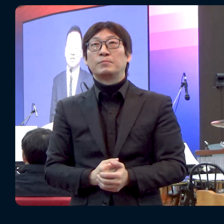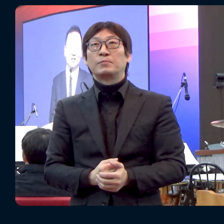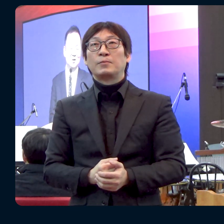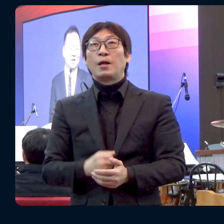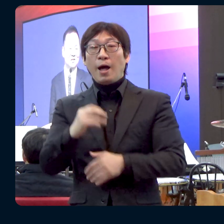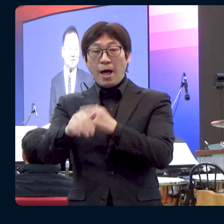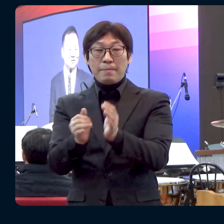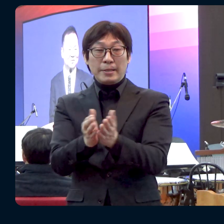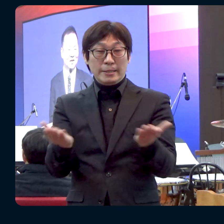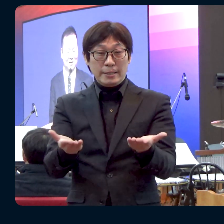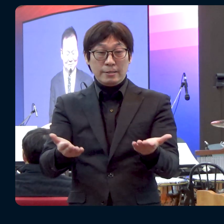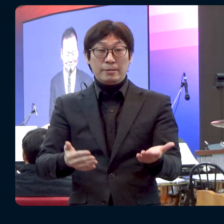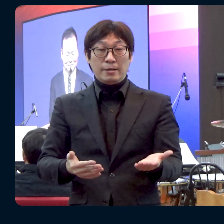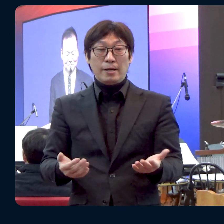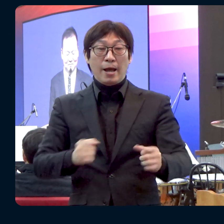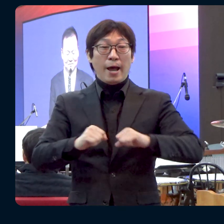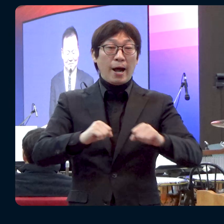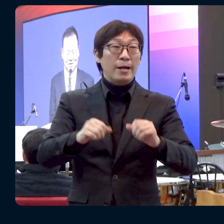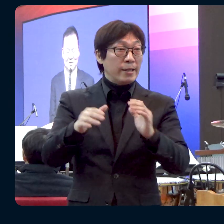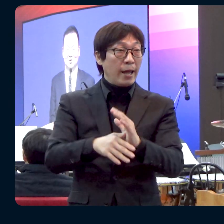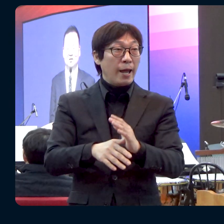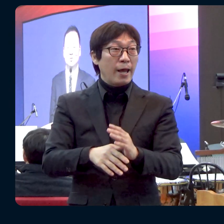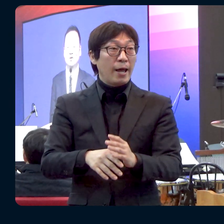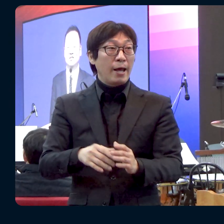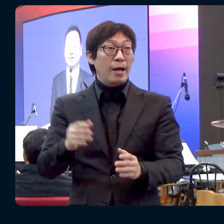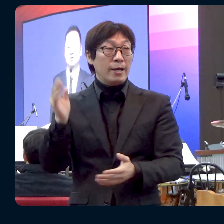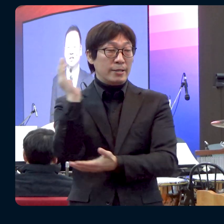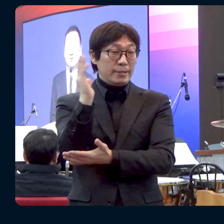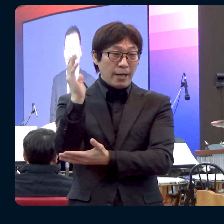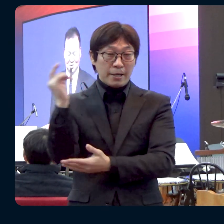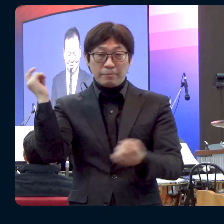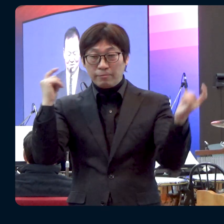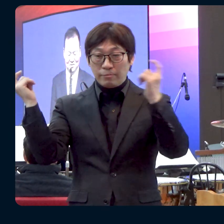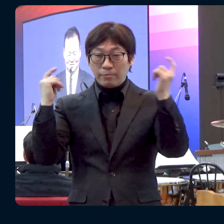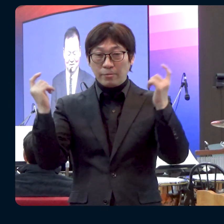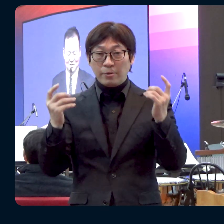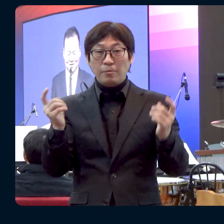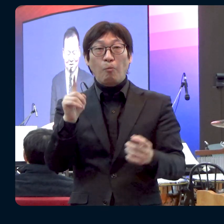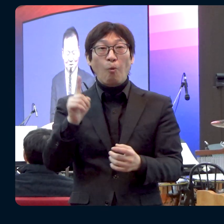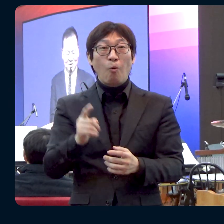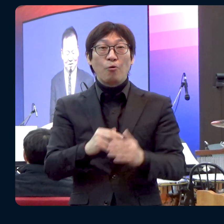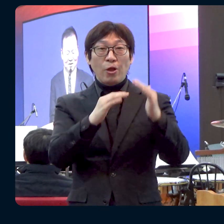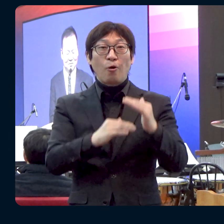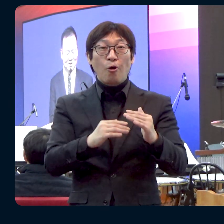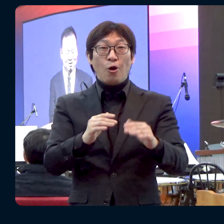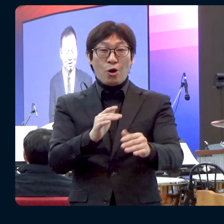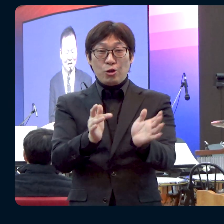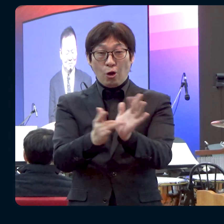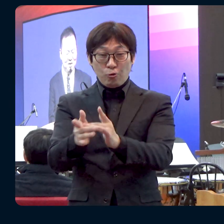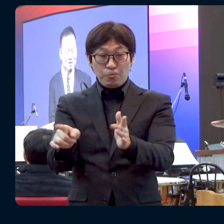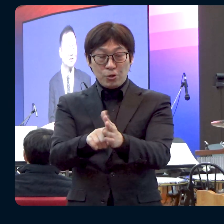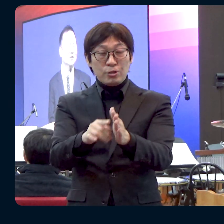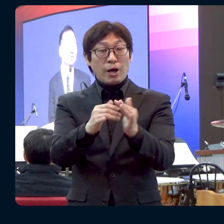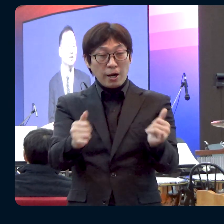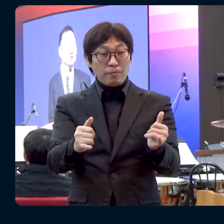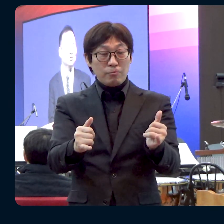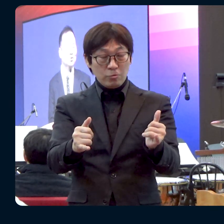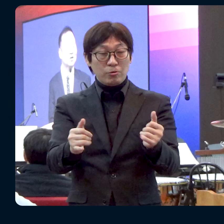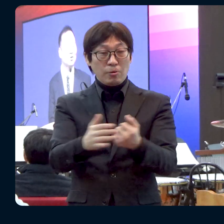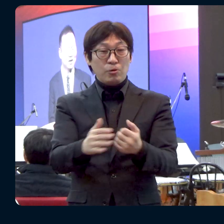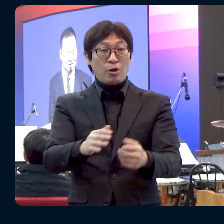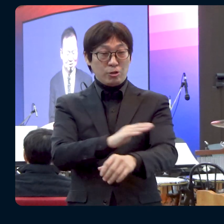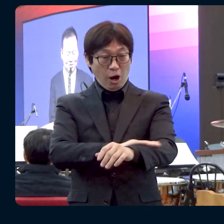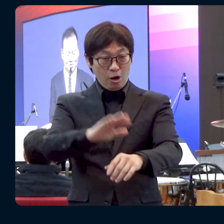사역을 하다 보면 심심치 않게 이런 말들을 듣습니다. 그래도 예수 믿는 사람이 잘 돼야죠. 예수 믿는 사람 자녀가 안